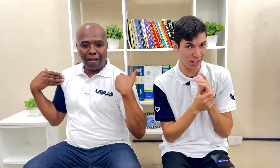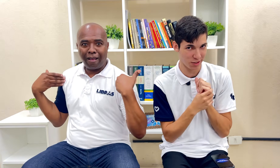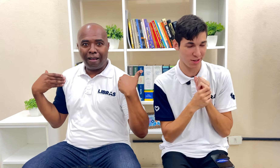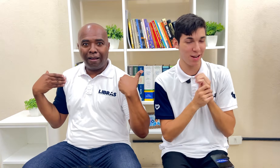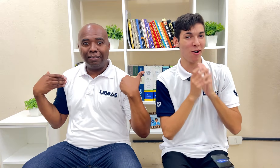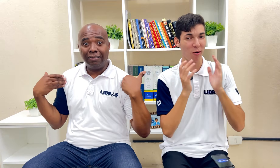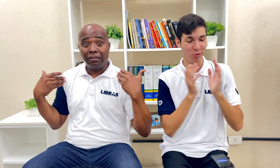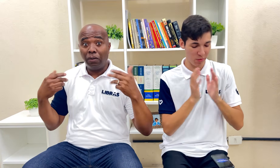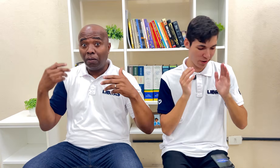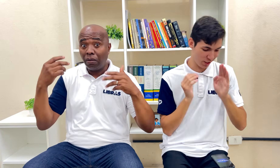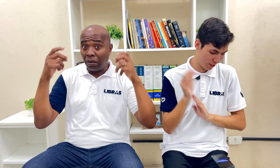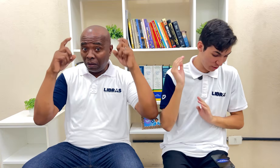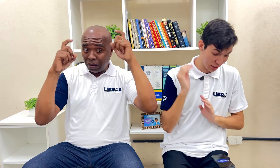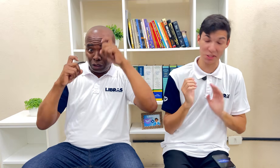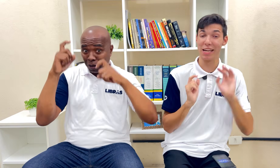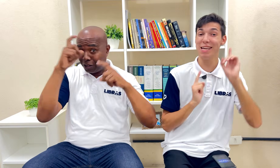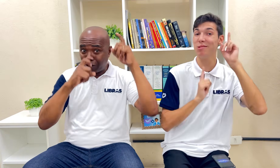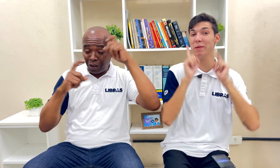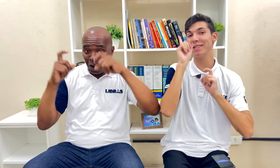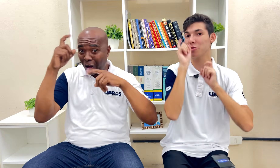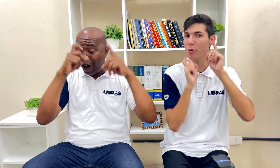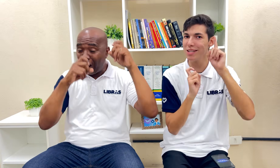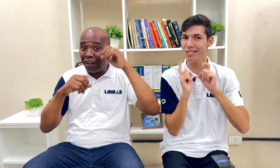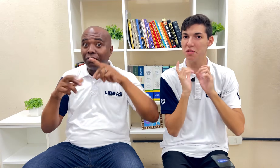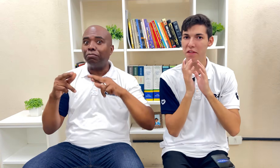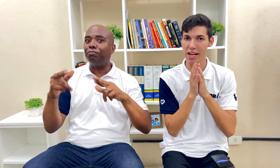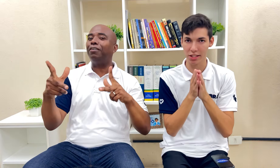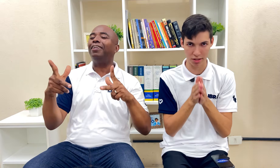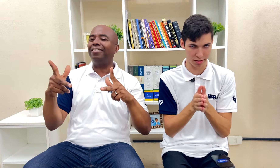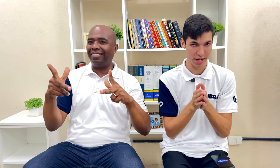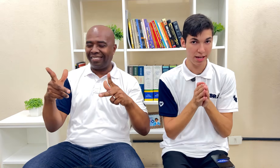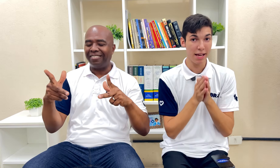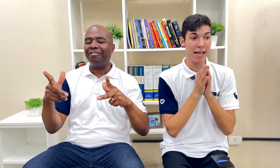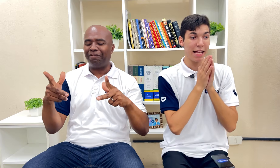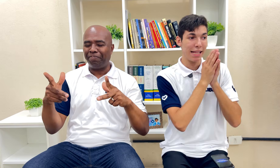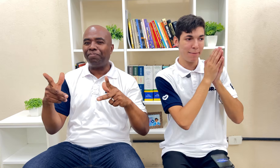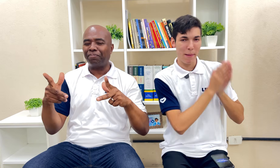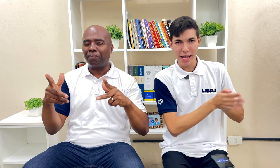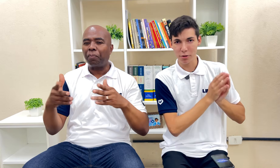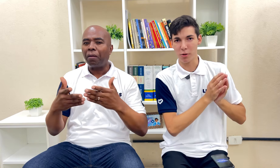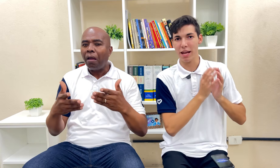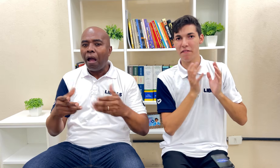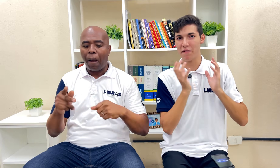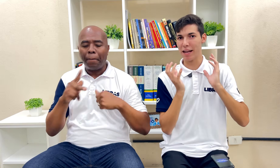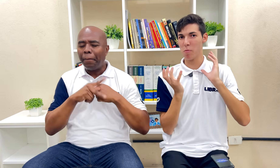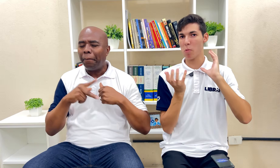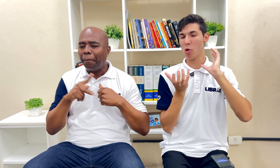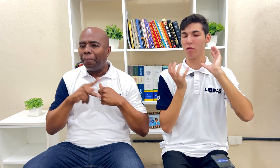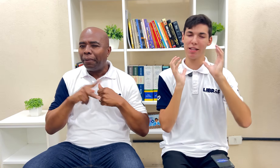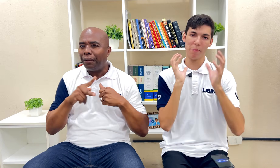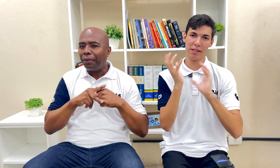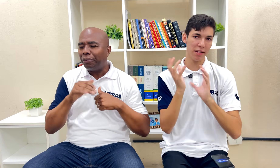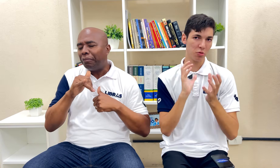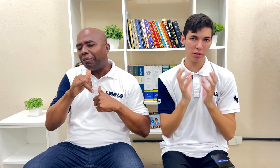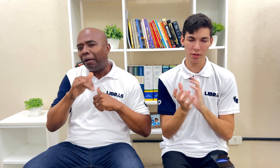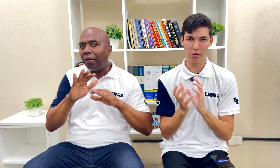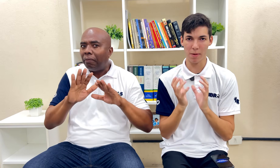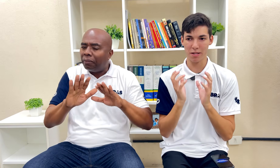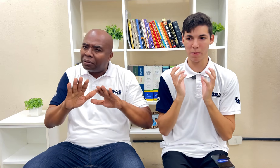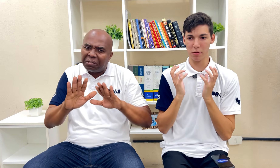diferentes. Olha o tópico aí, já dei outra dica. Expressões diferentes. Pedro, ele fala um pouco, vai depender da escolha tradutória, mas Pedro